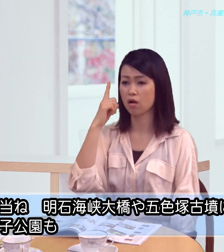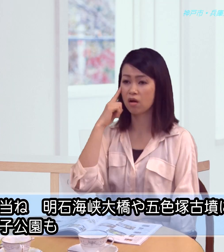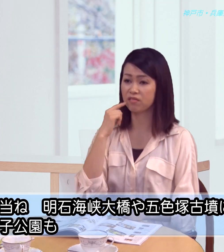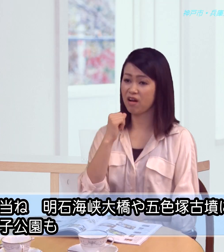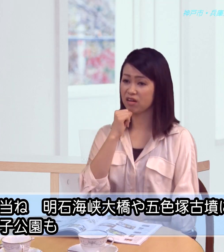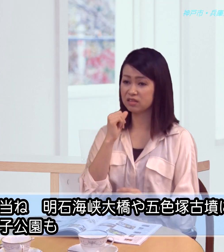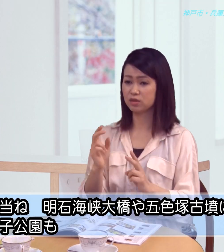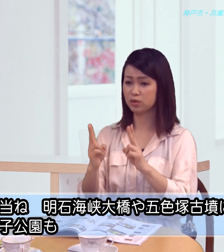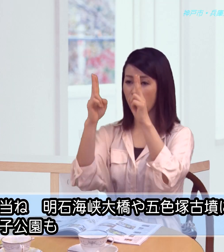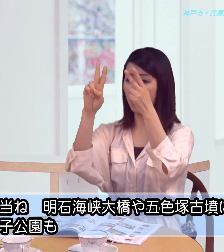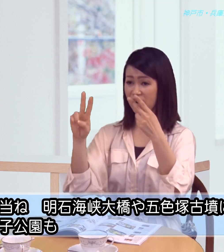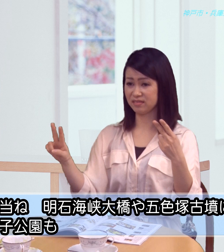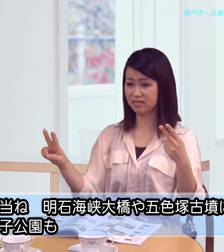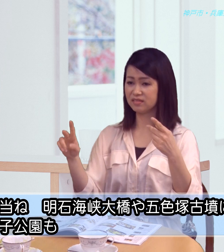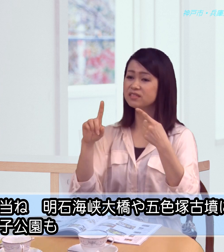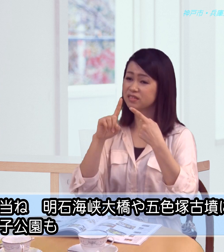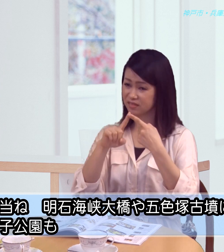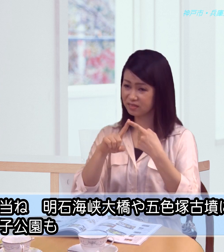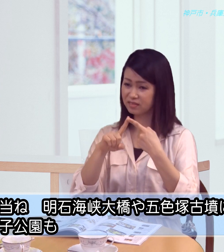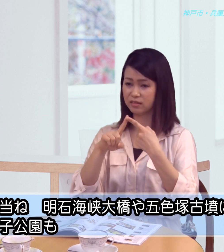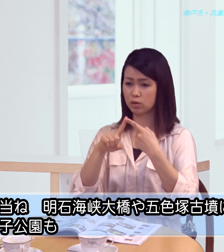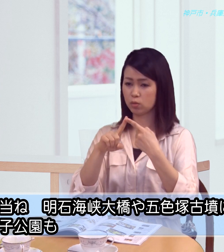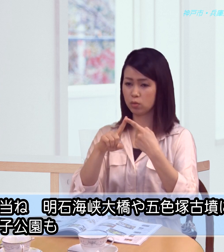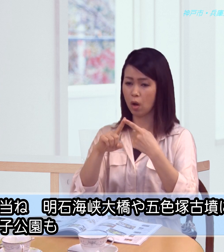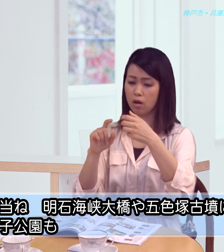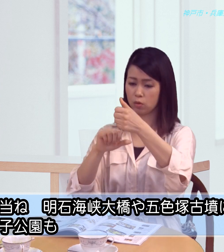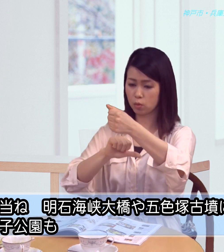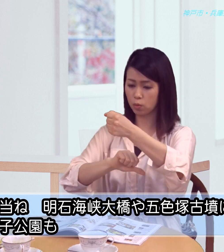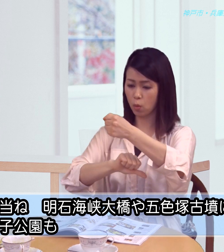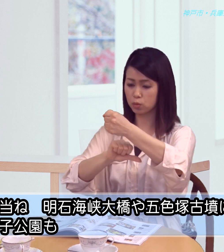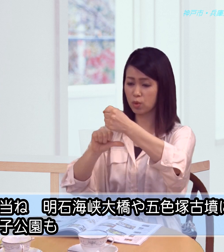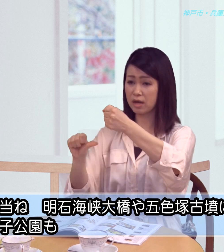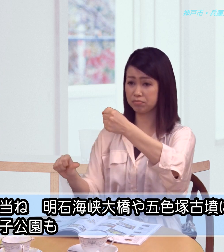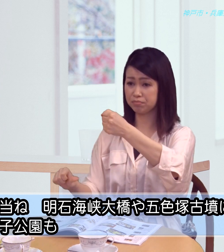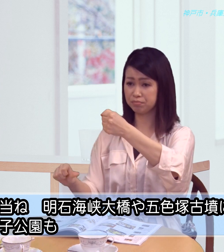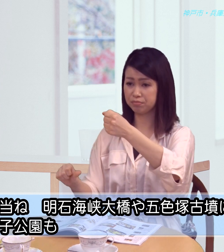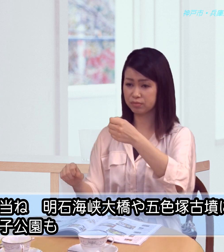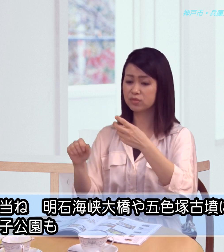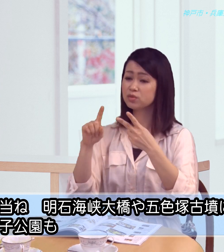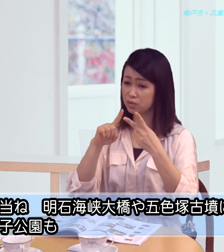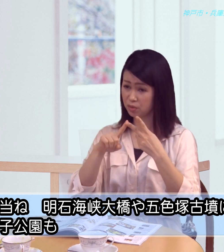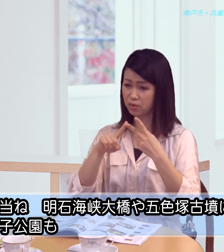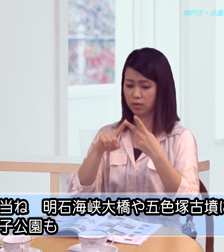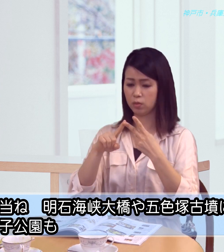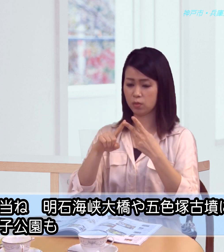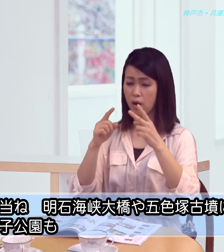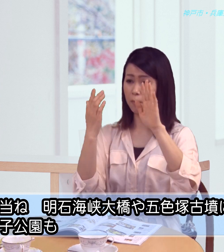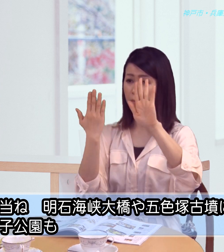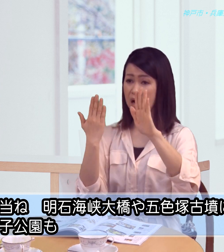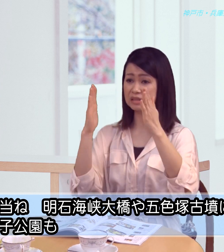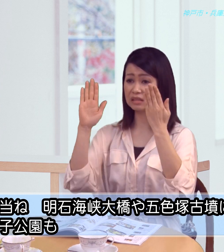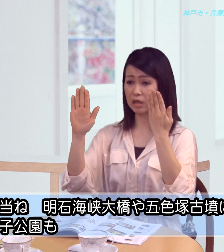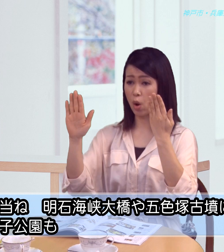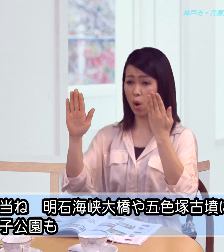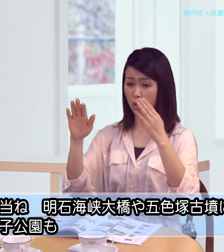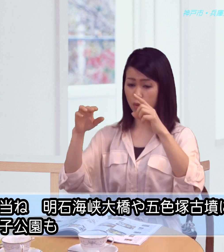本当の明石海峡芦屋を織塚古墳にby コクーンも